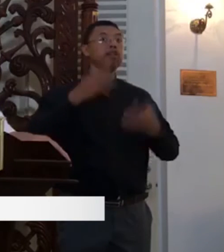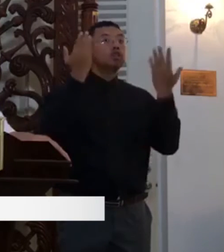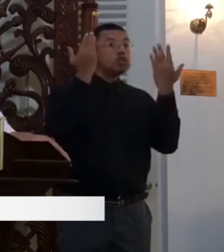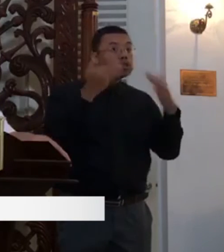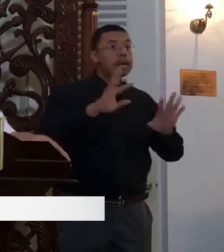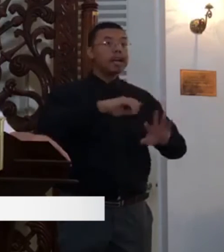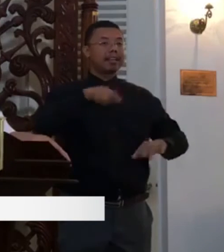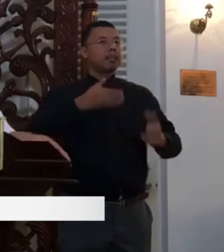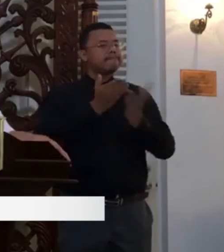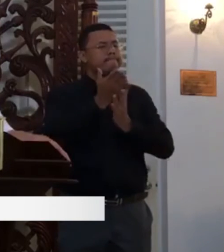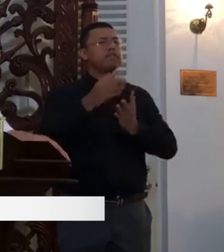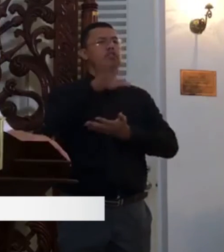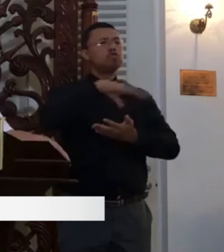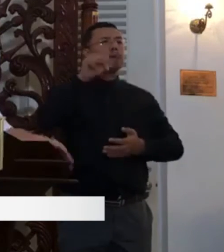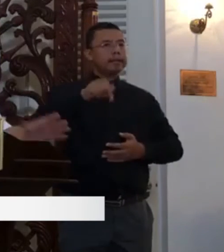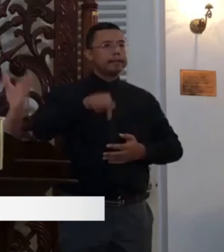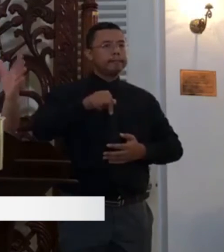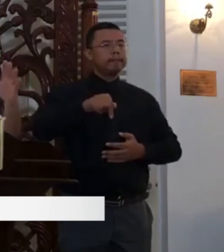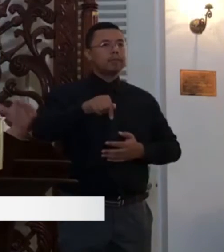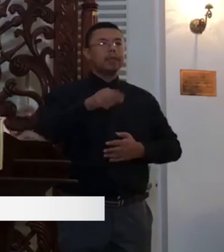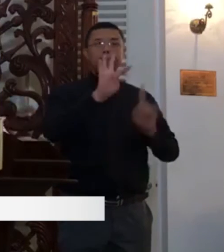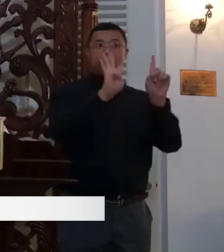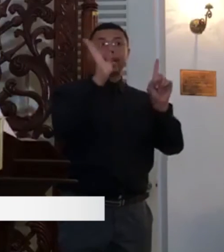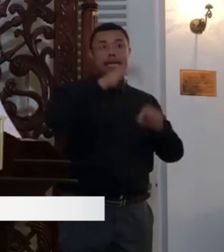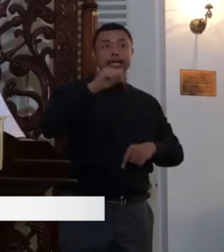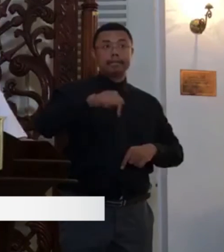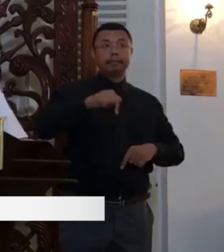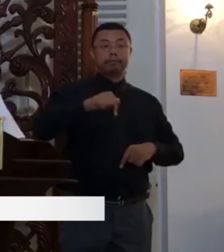Setelah kita bisa melewati ini semua, ini 14 hari,